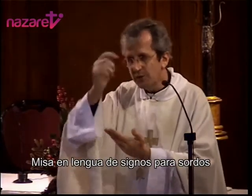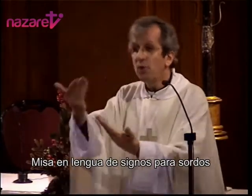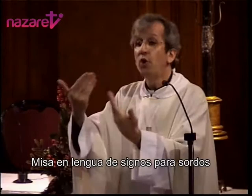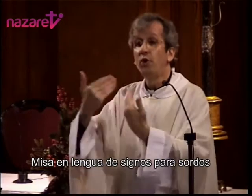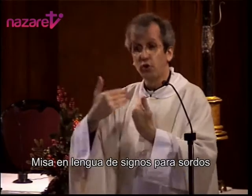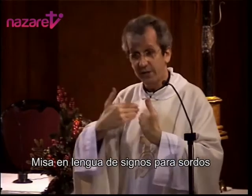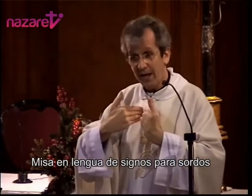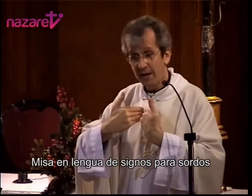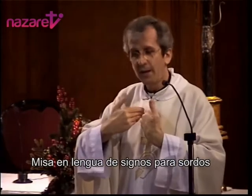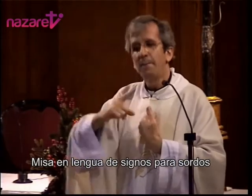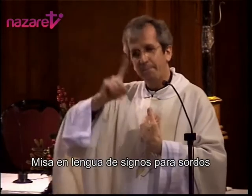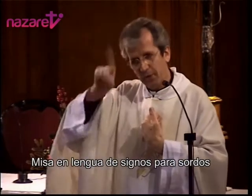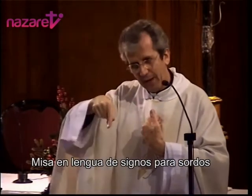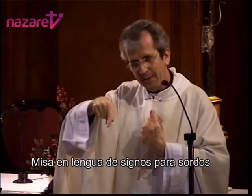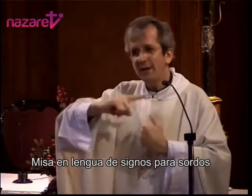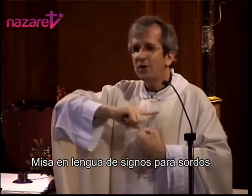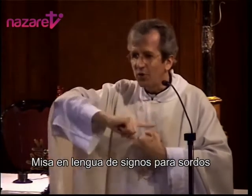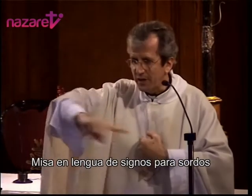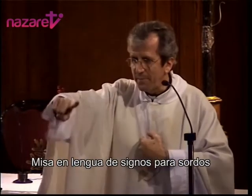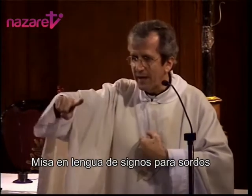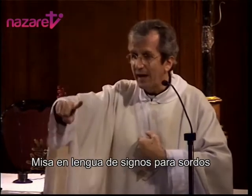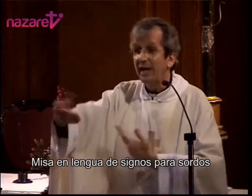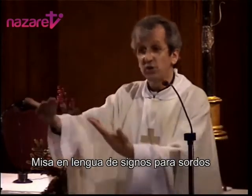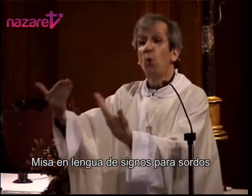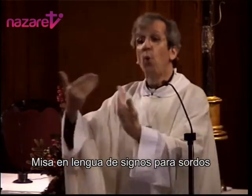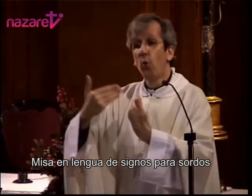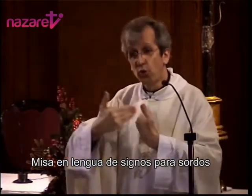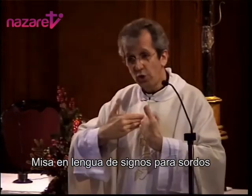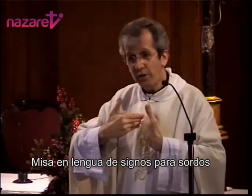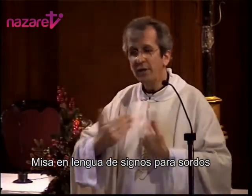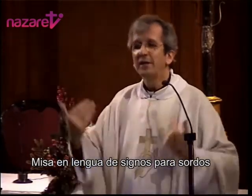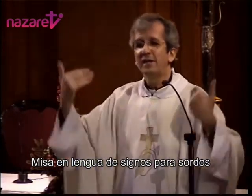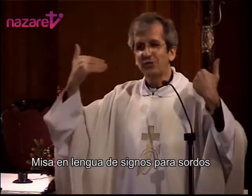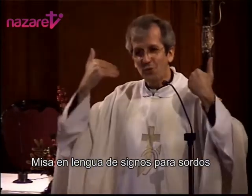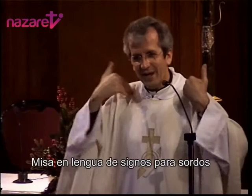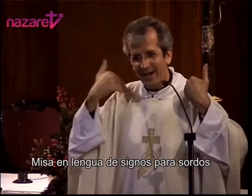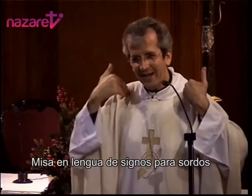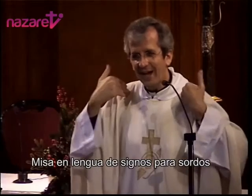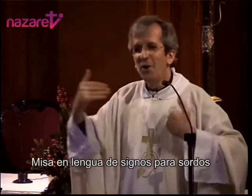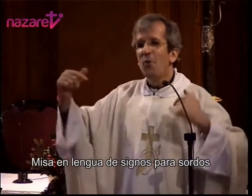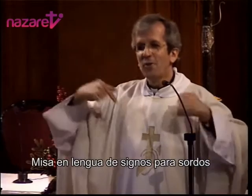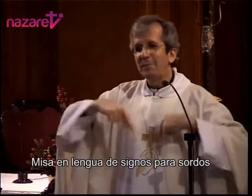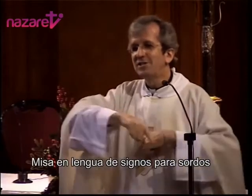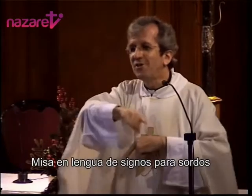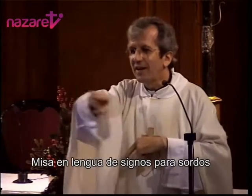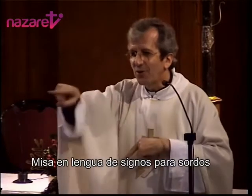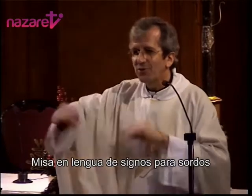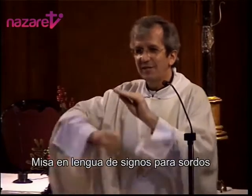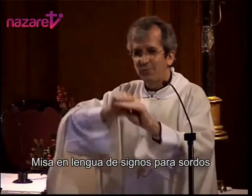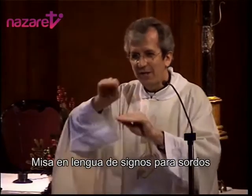bautismo nos da, pero también nos envía. Es un don y es una tarea, una misión que todos estamos